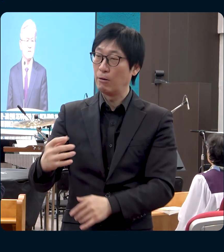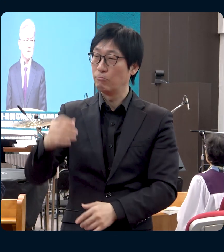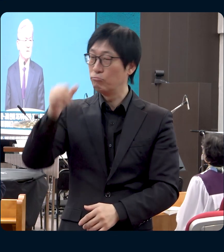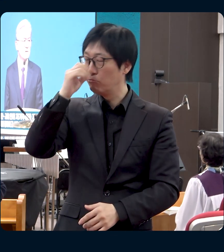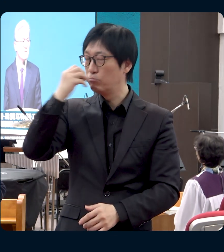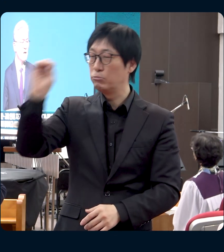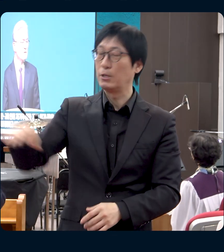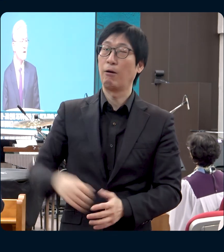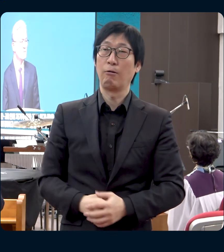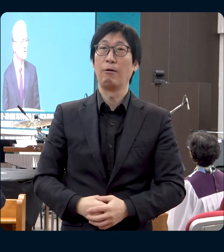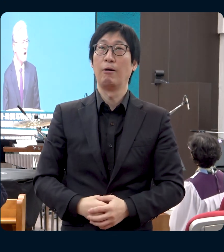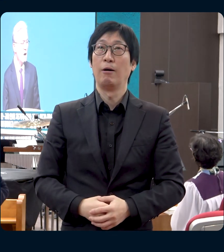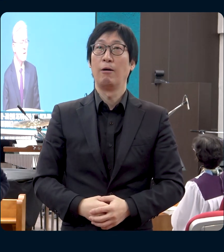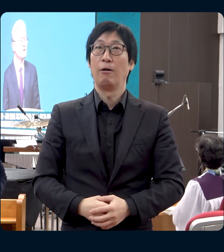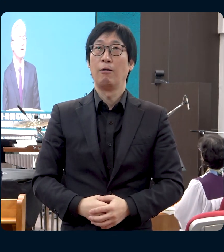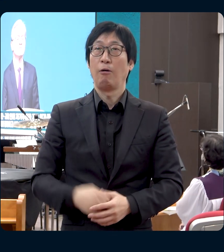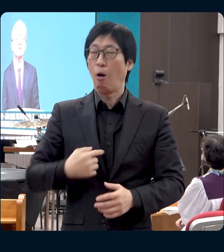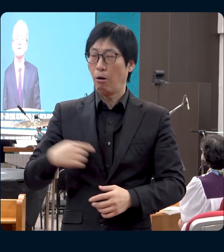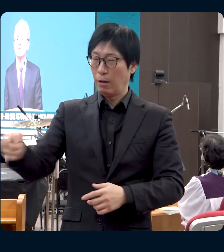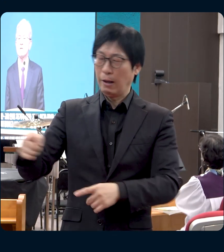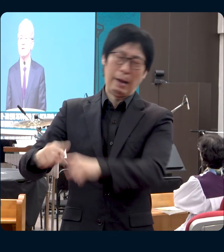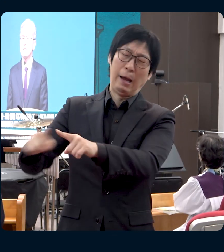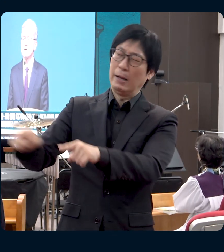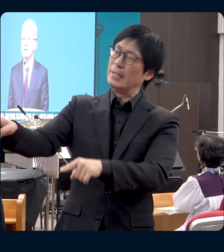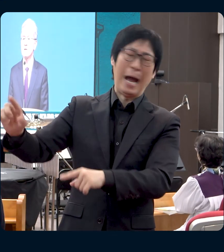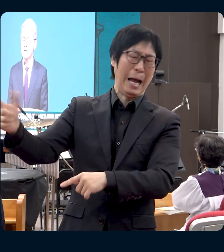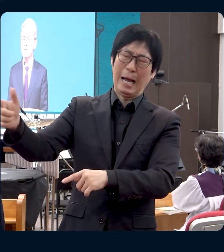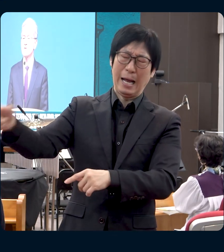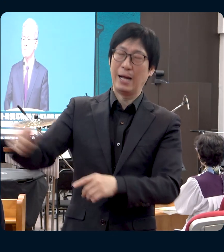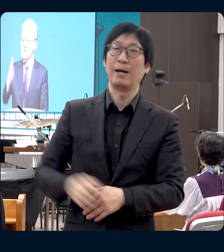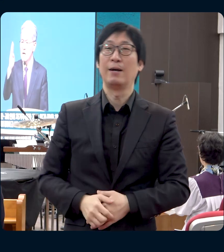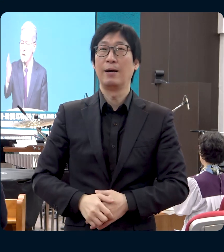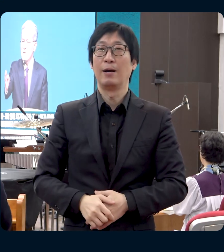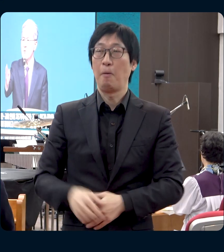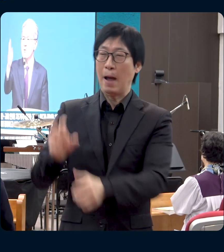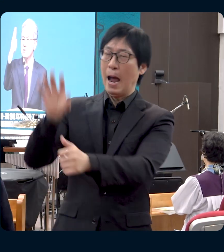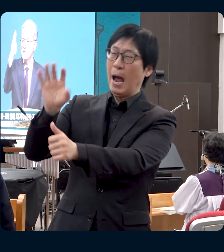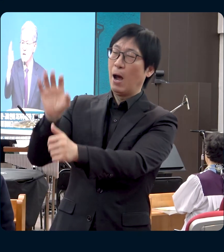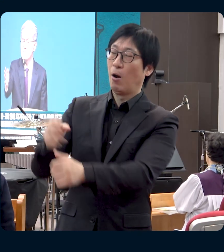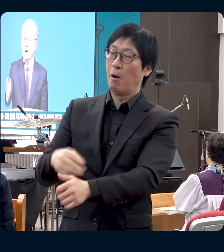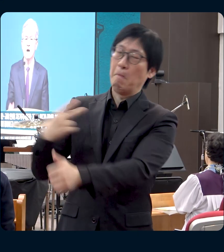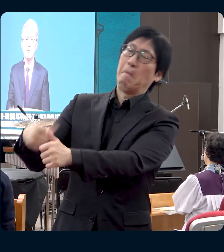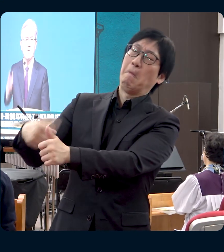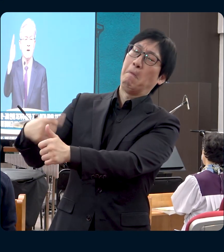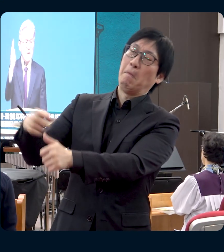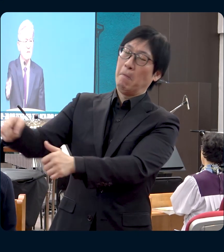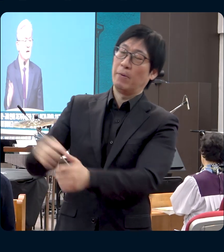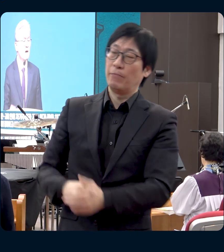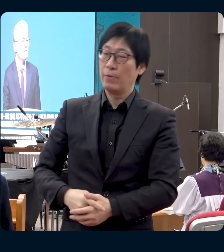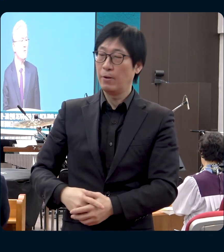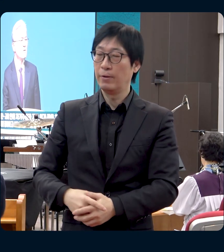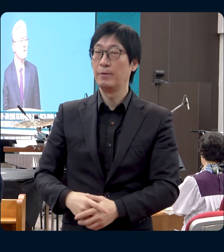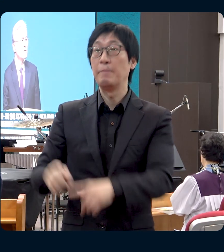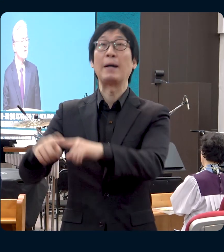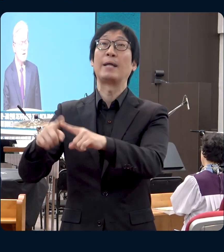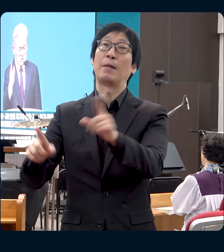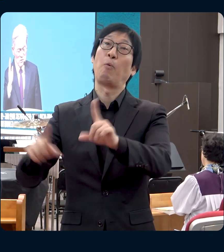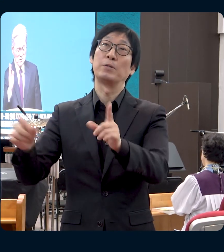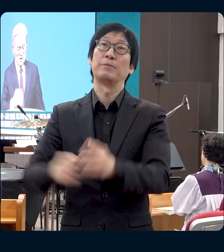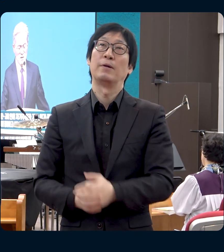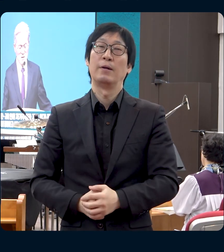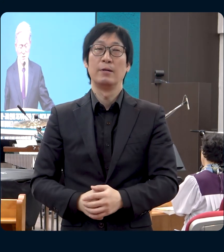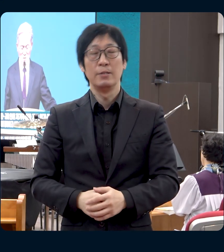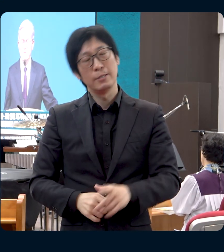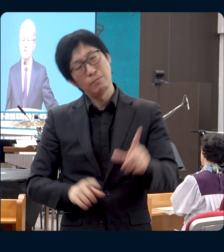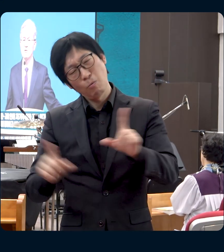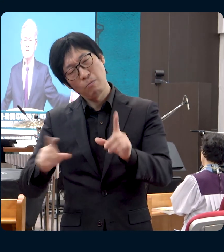정답이에요. 다른 사람을 다 판단합니다. 그러면서 비난하고 책망하고 판단하고 그럴